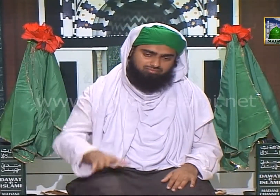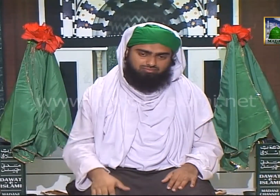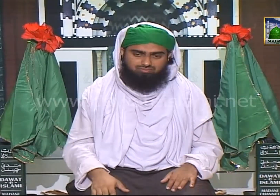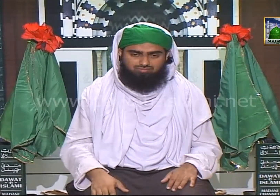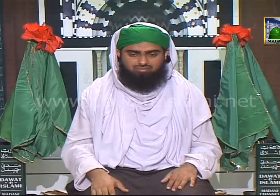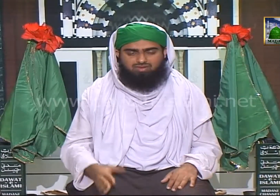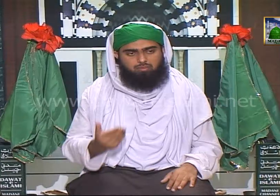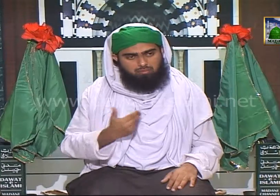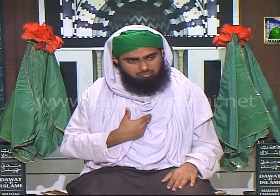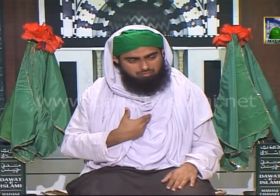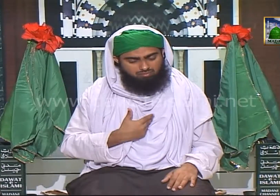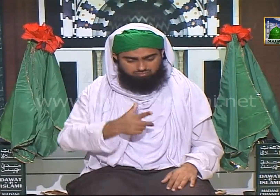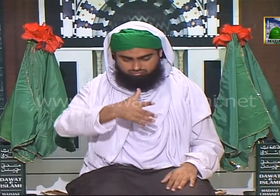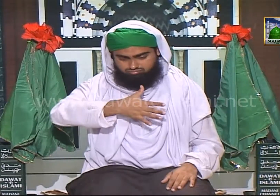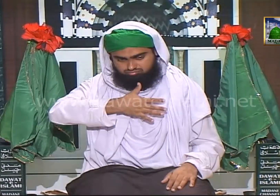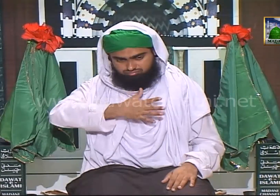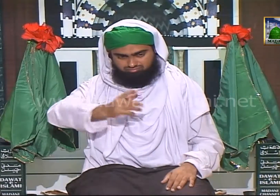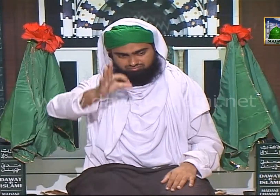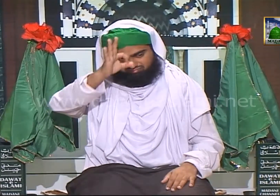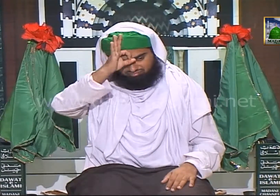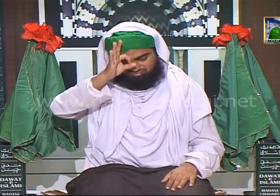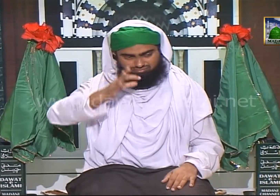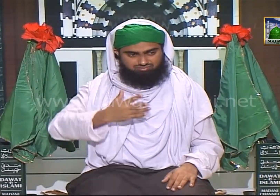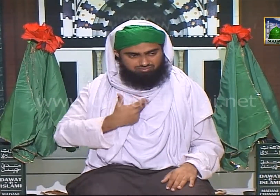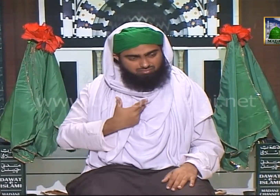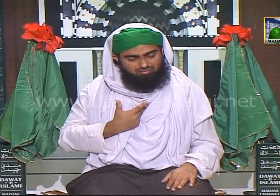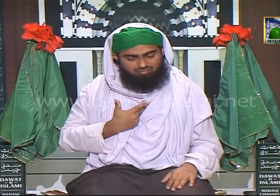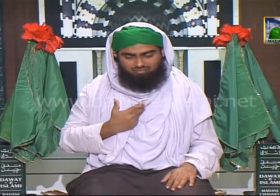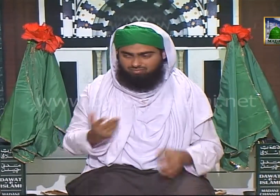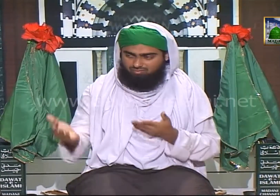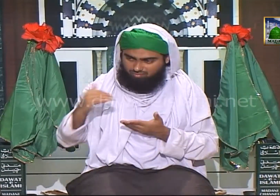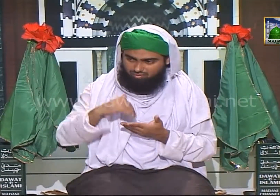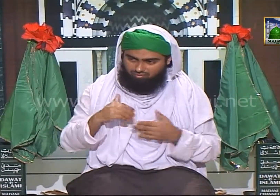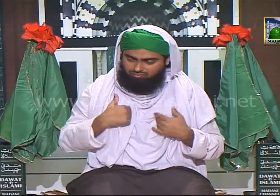सोचेगा गाड़ी ये वो। हालांकि सरकार ऐसा नहीं करती, सरकार गरीबों के पास खुद चल कर जाते थे।